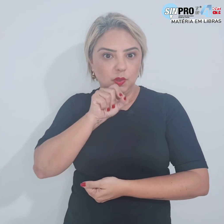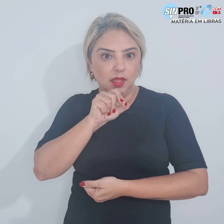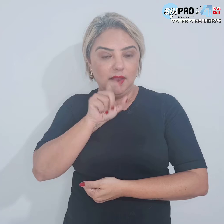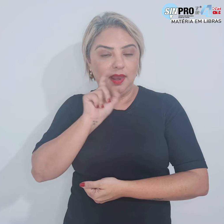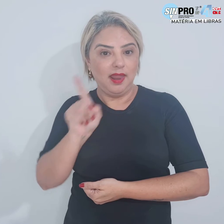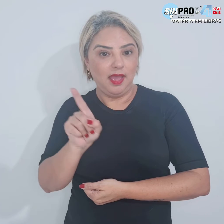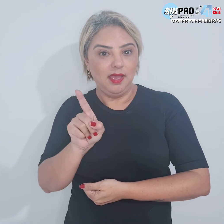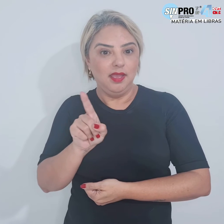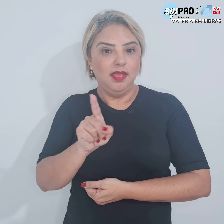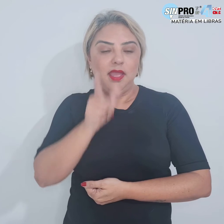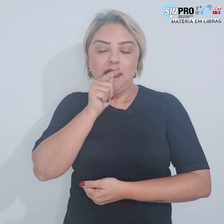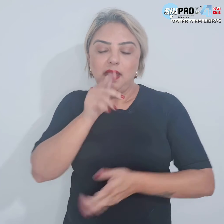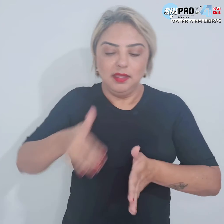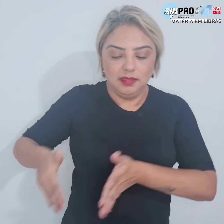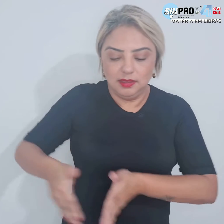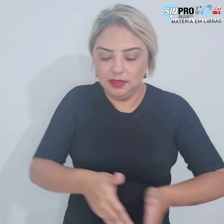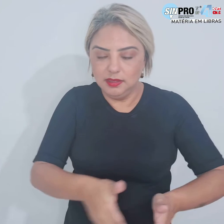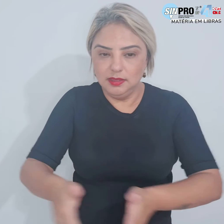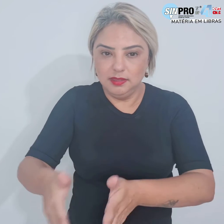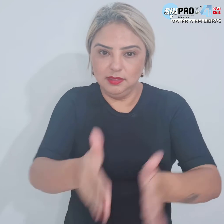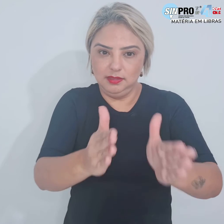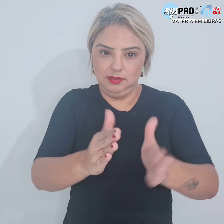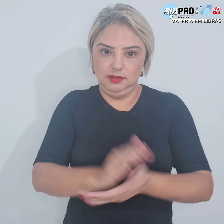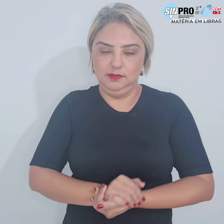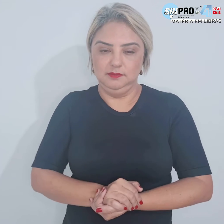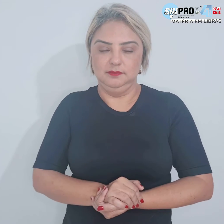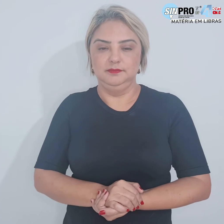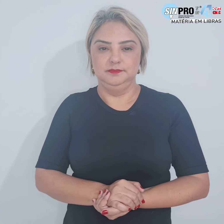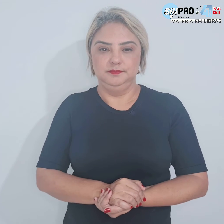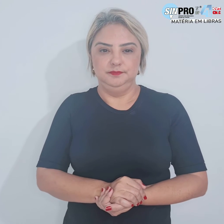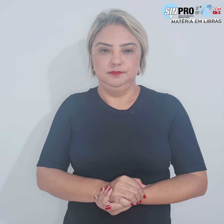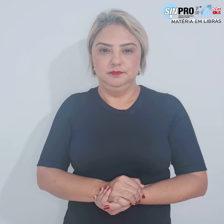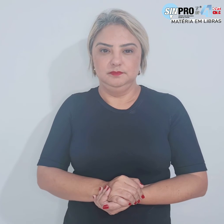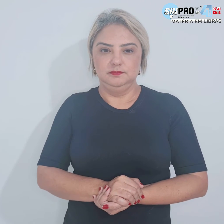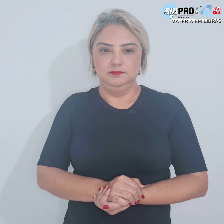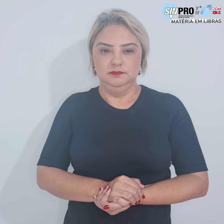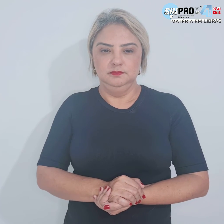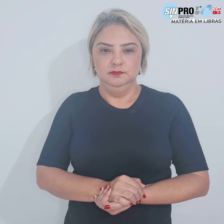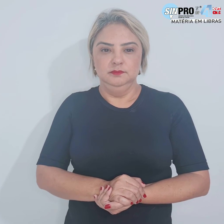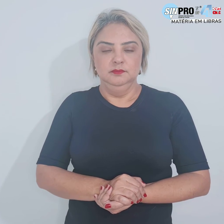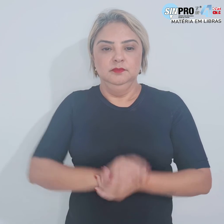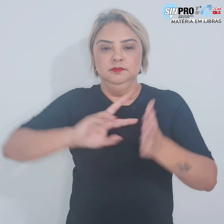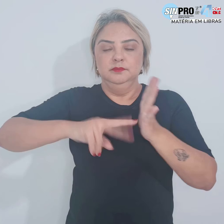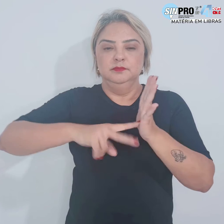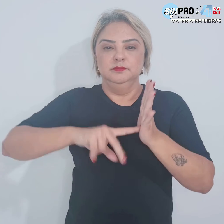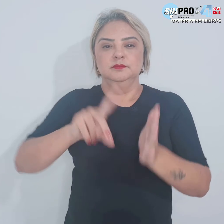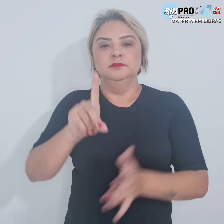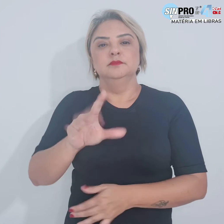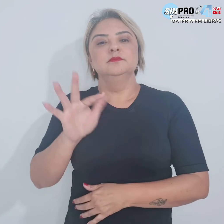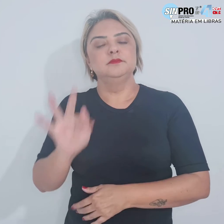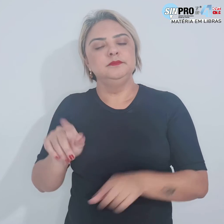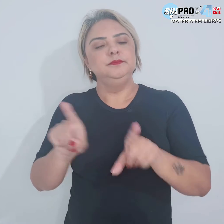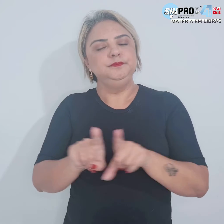nascentes, rios e aquíferos. Alerta. O Simpro-DF também